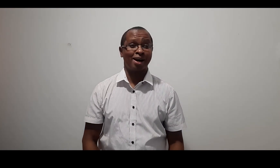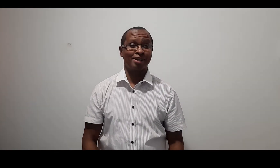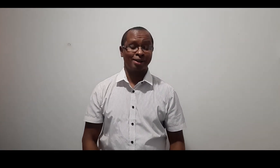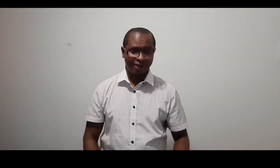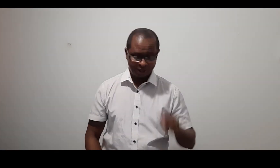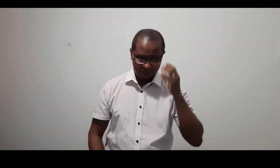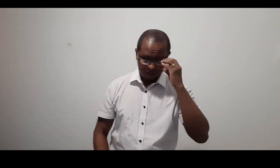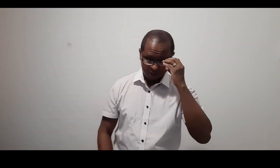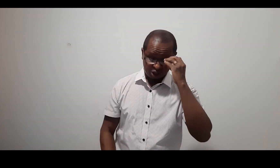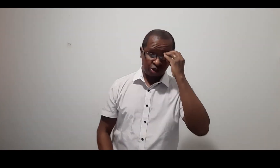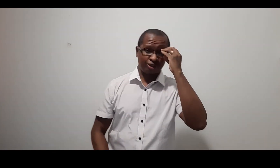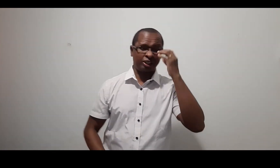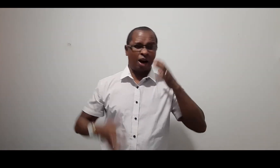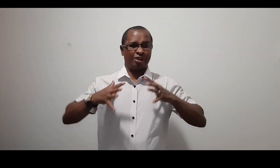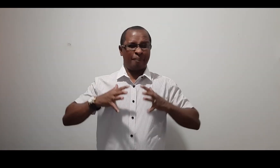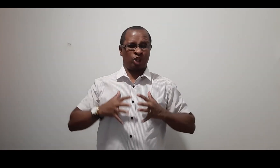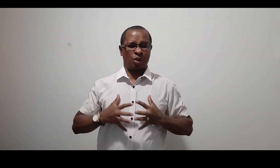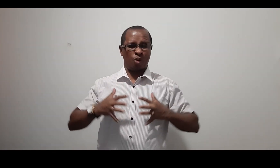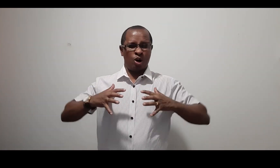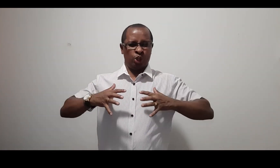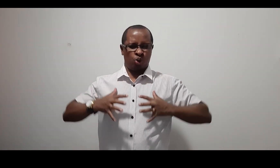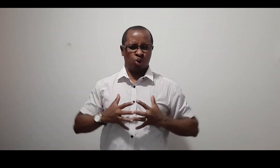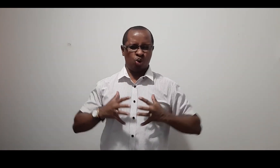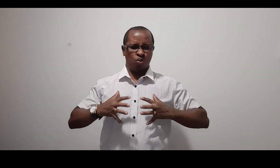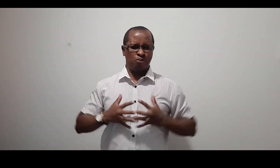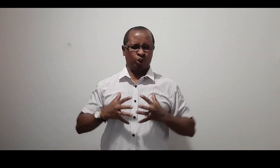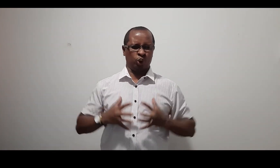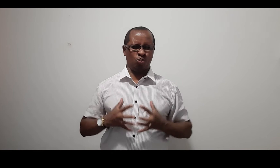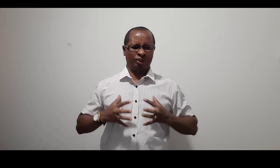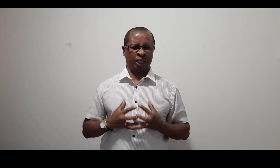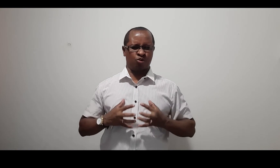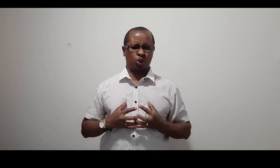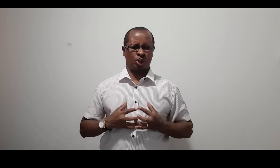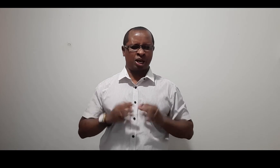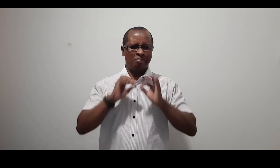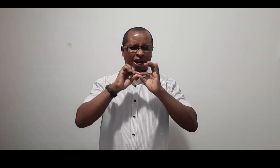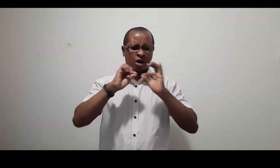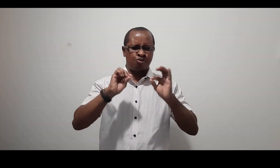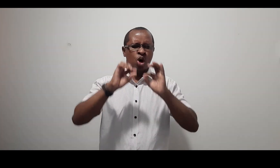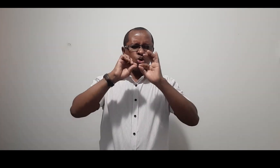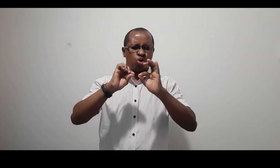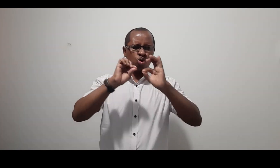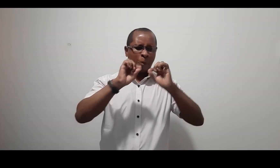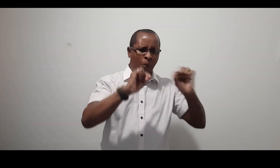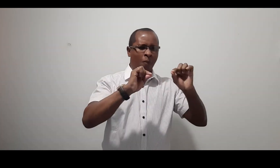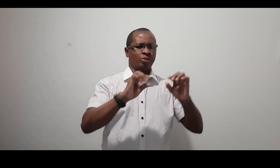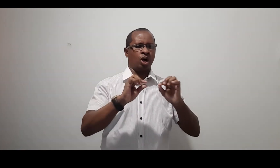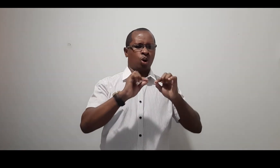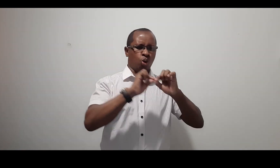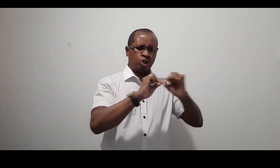koatran'izany nisy fitiavana mitetra le lolompo io moa ny teny voasoratra miaraka amin'ny fo lolompo